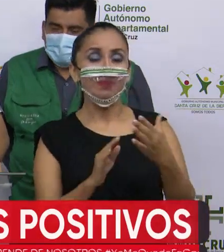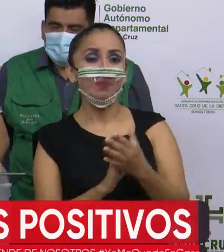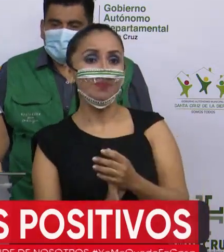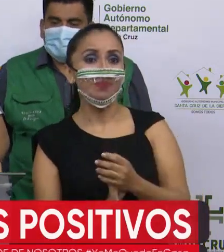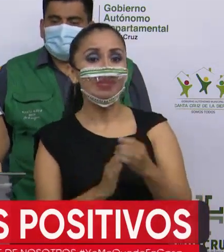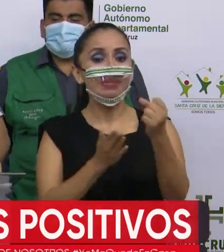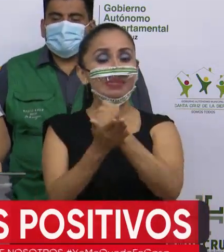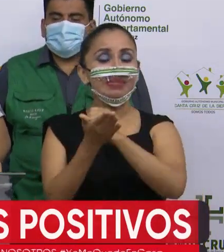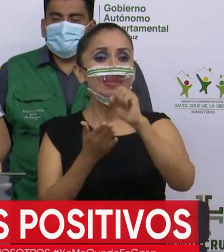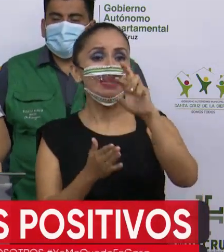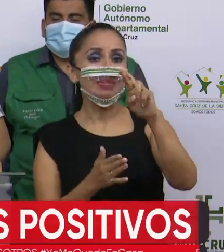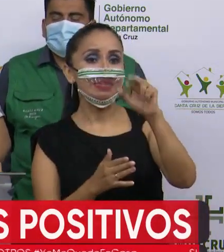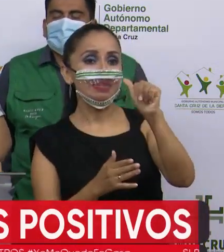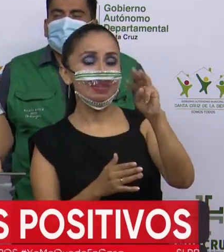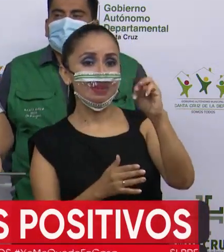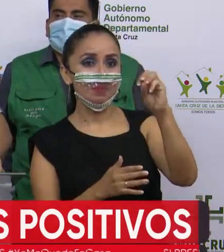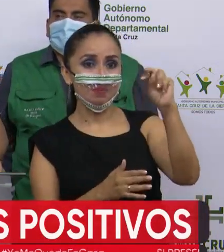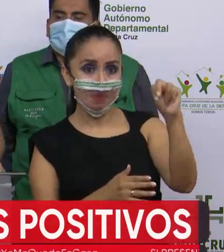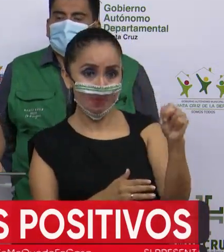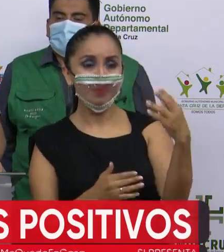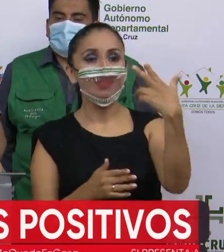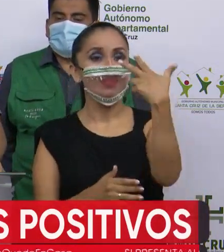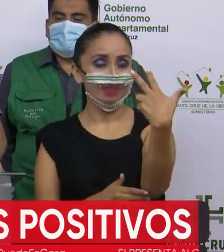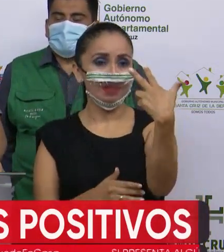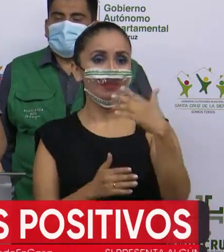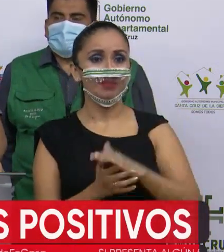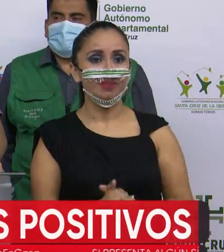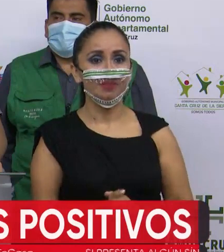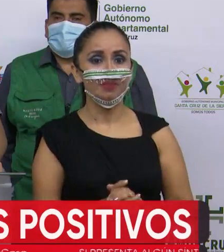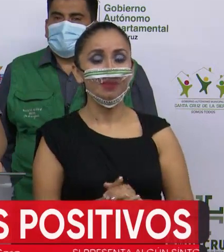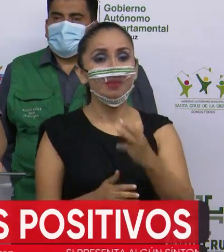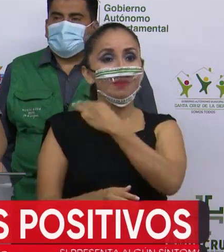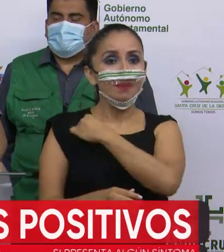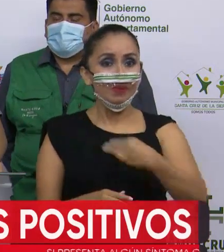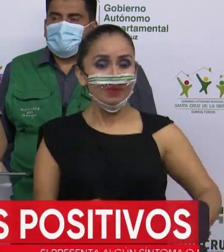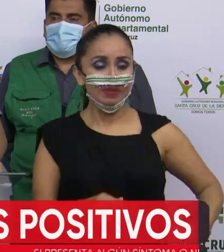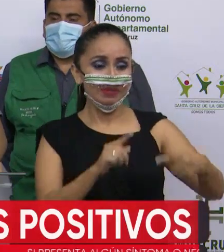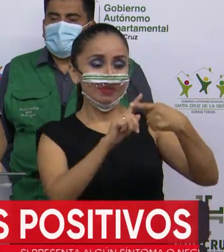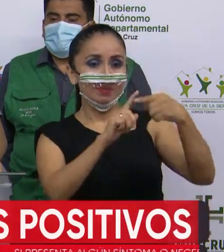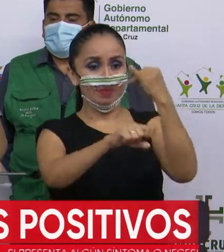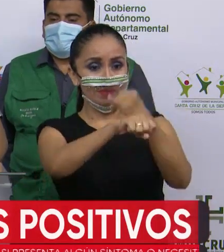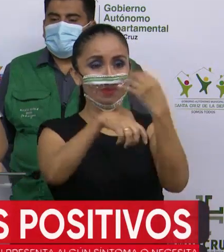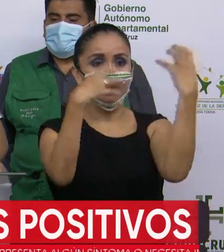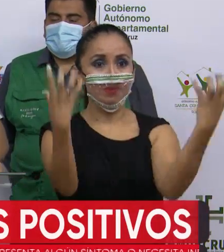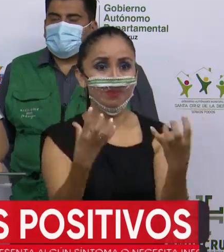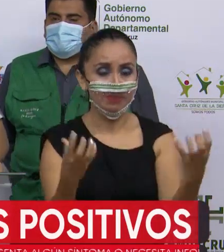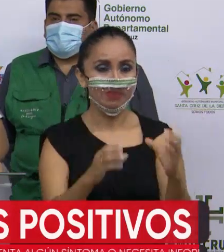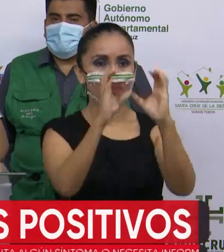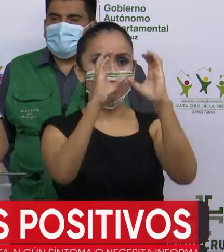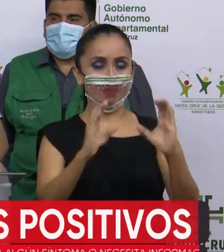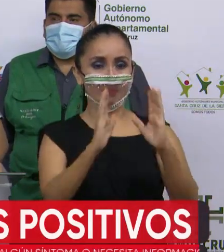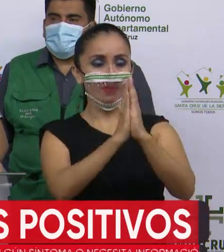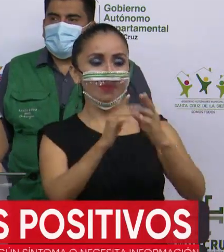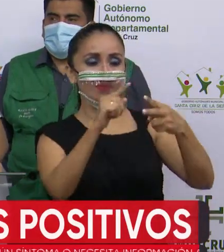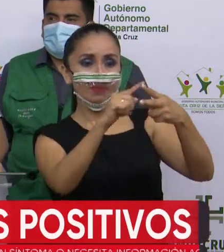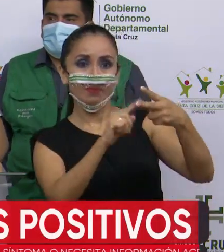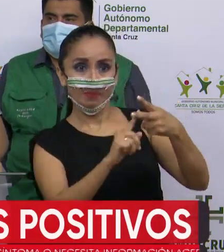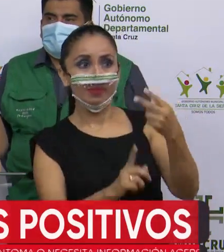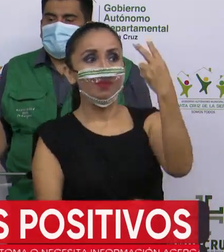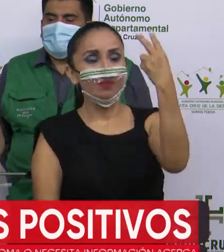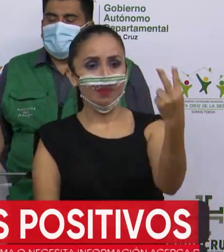municipio de San Ramón, 3 nuevos casos. Los municipios de Concepción y de Cotoca, 2